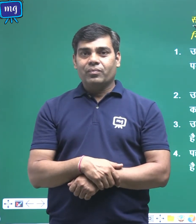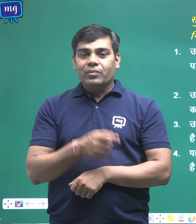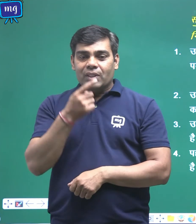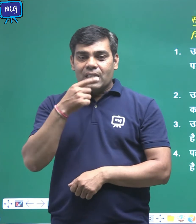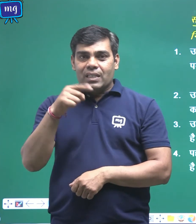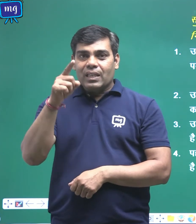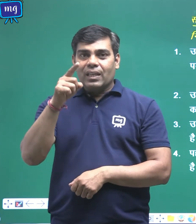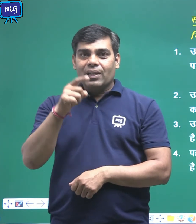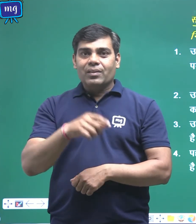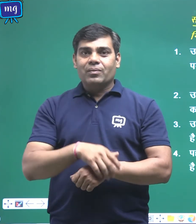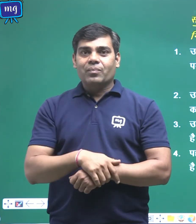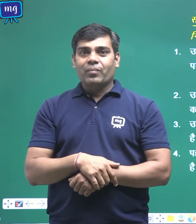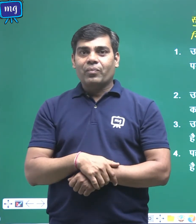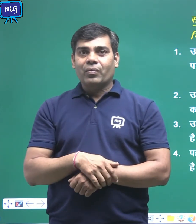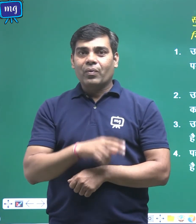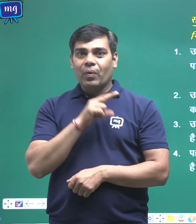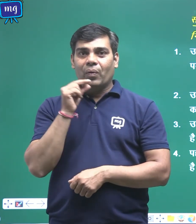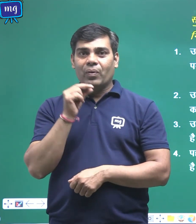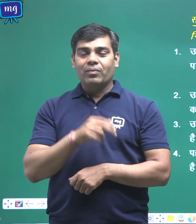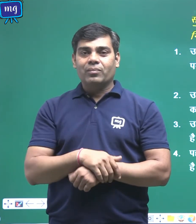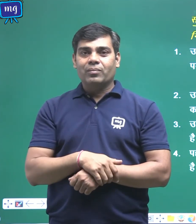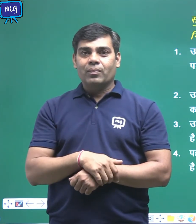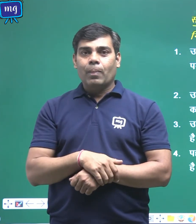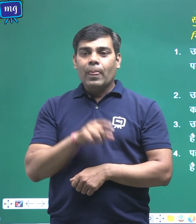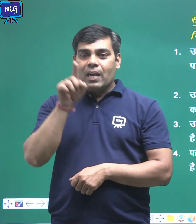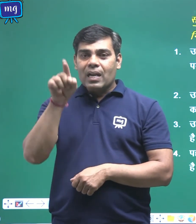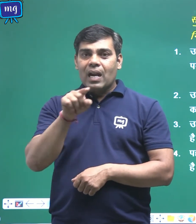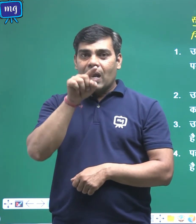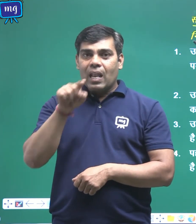सही और गलत का